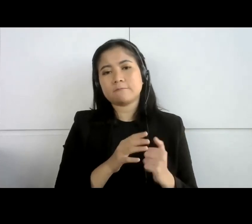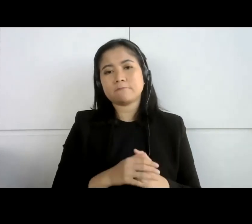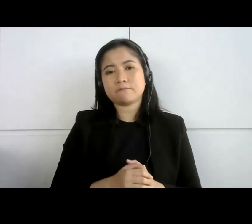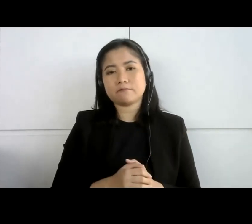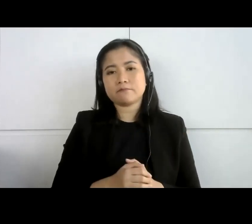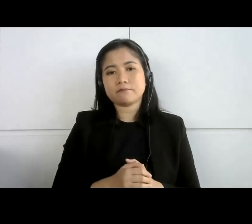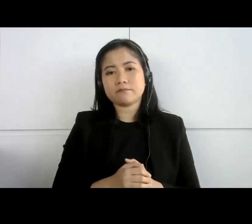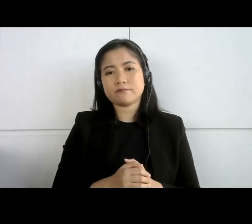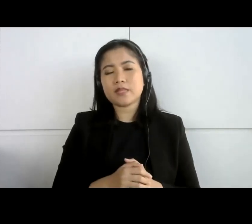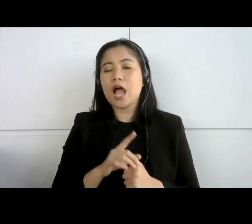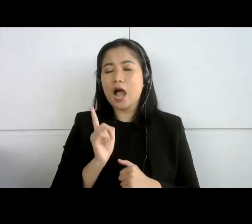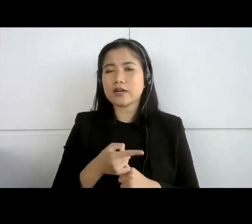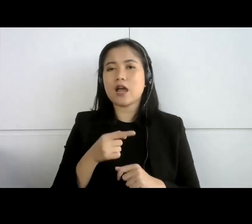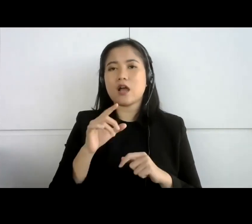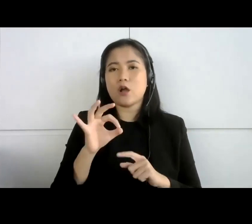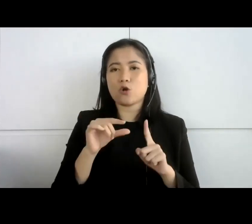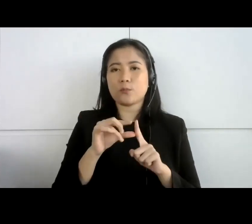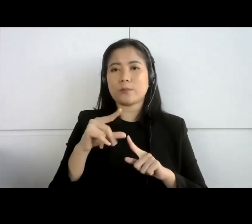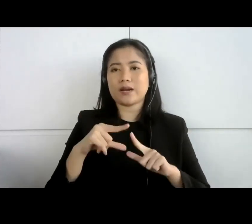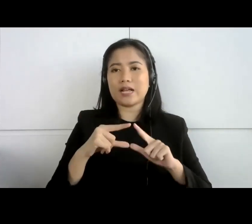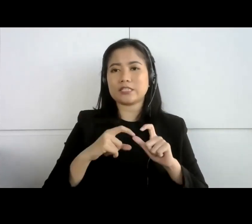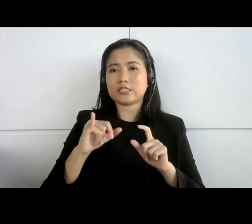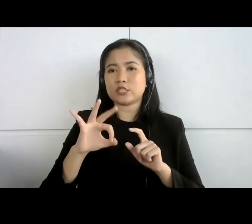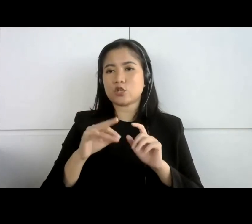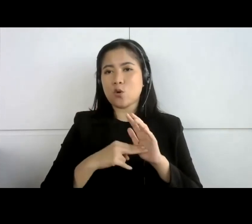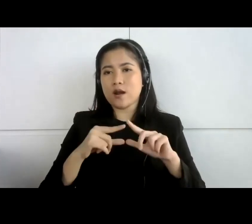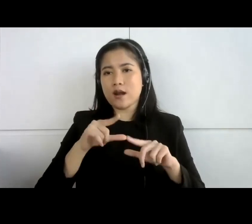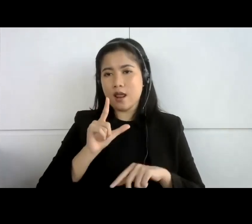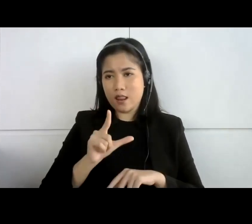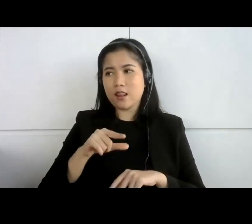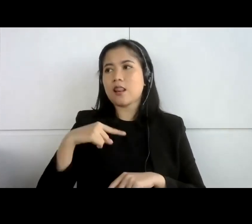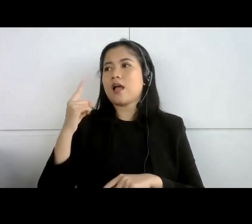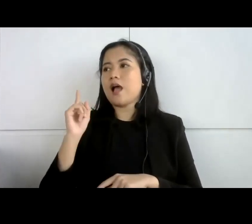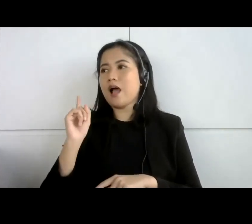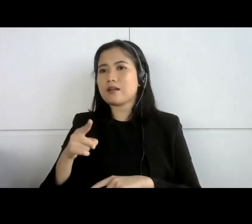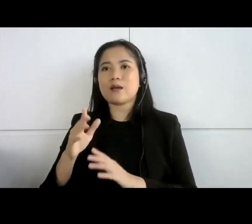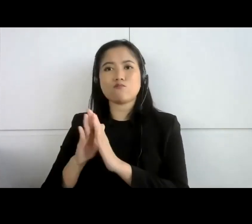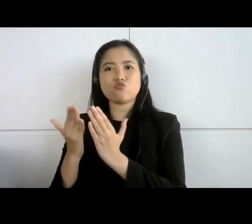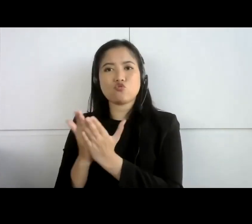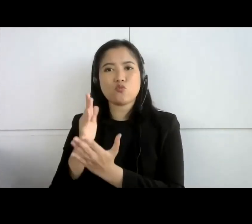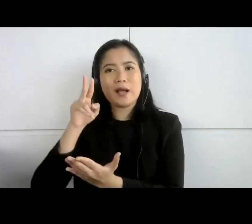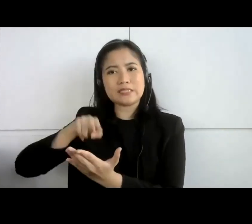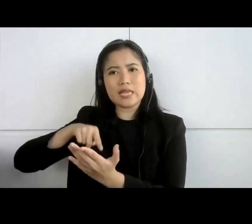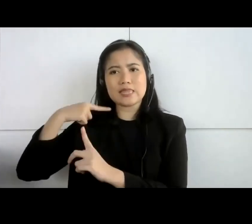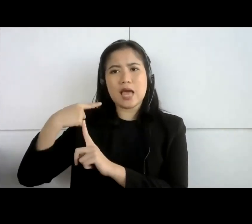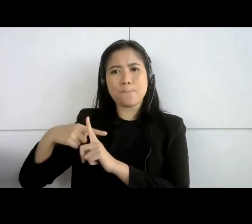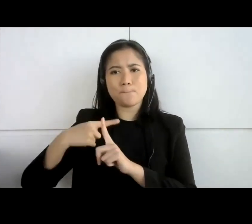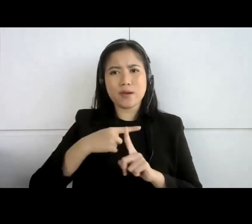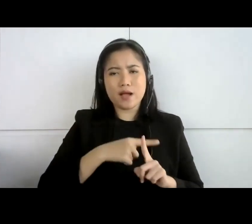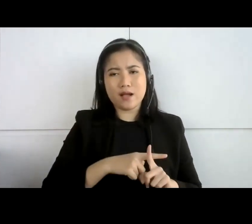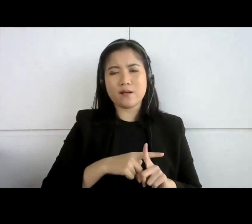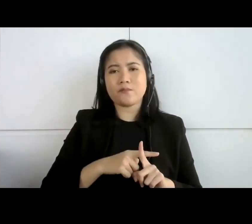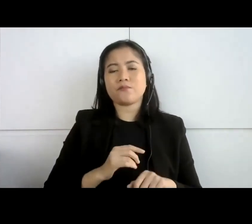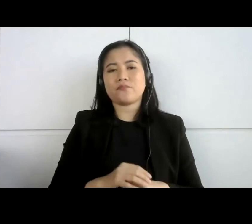ada operasional, ada tambahan buku bacaan,